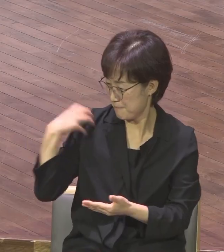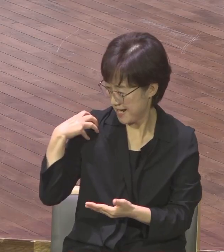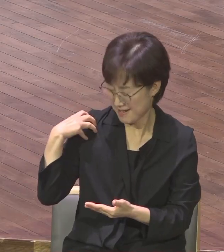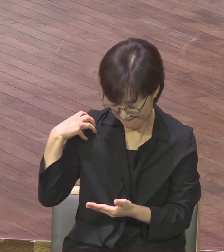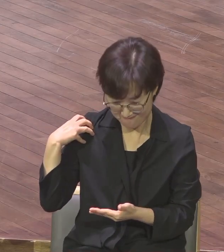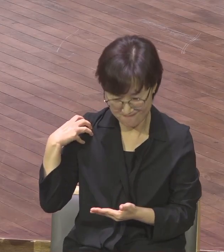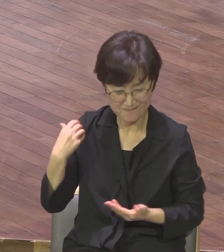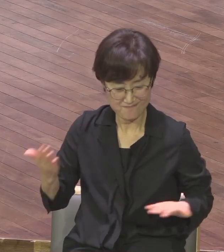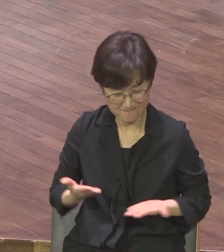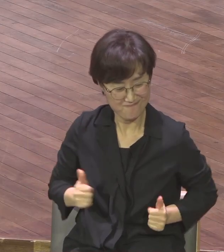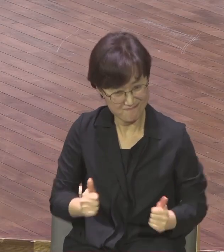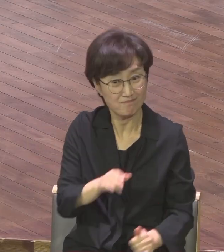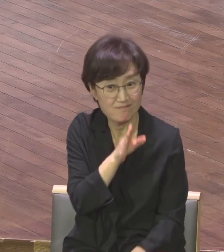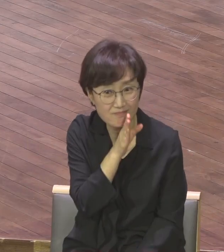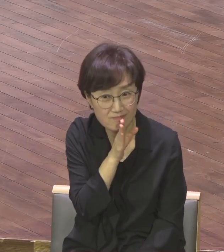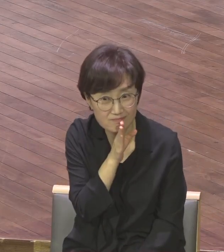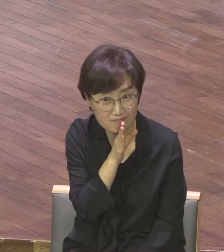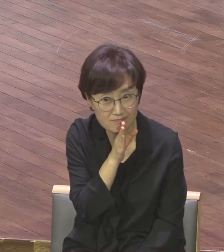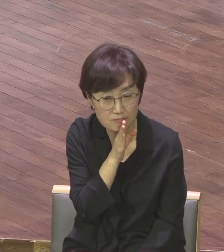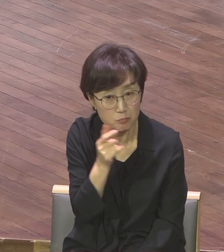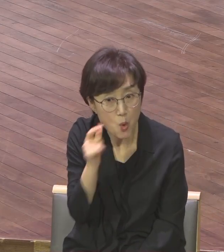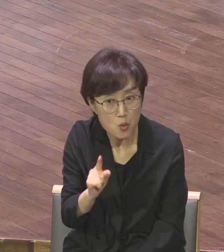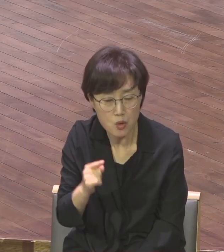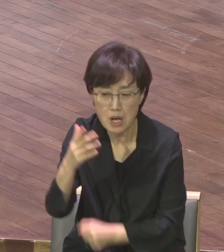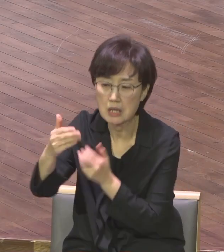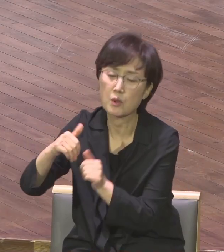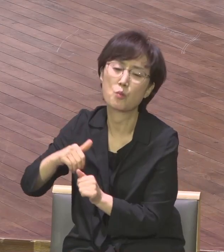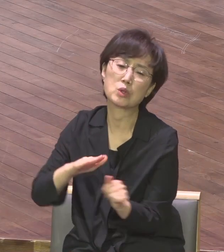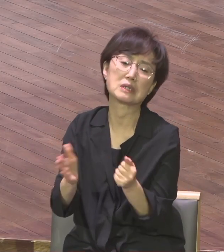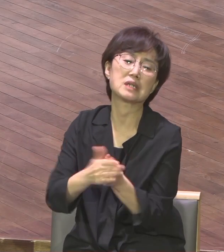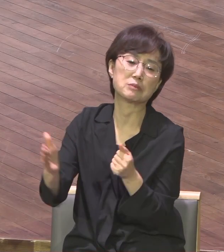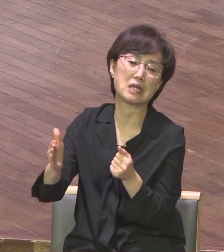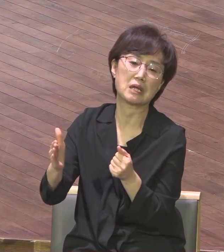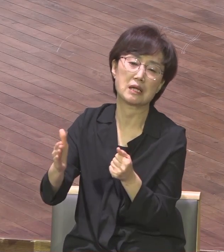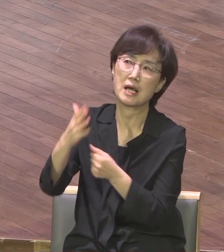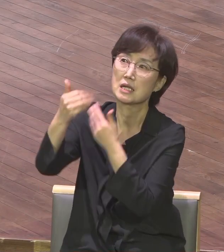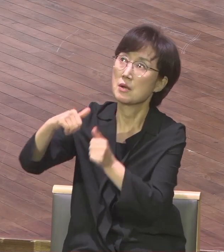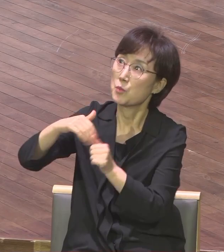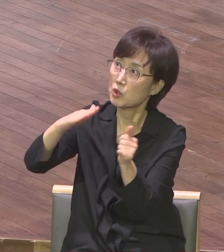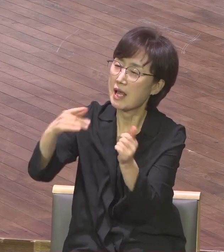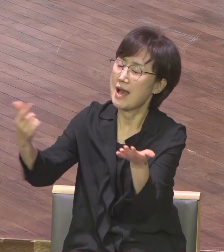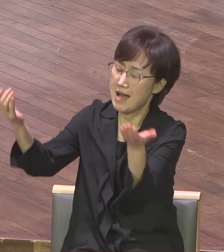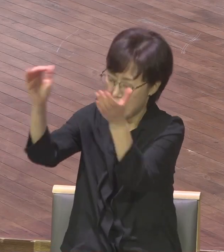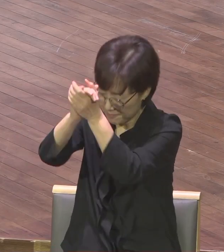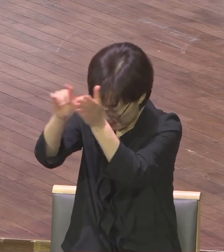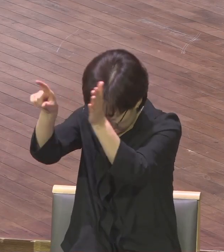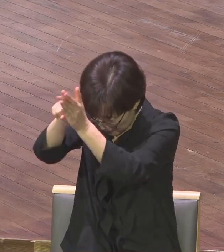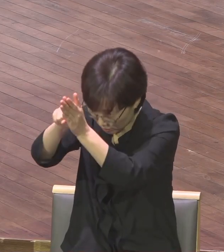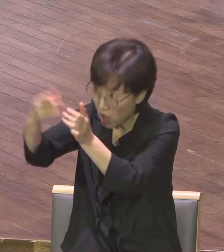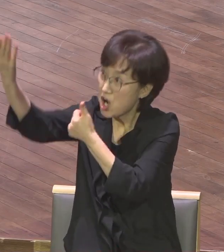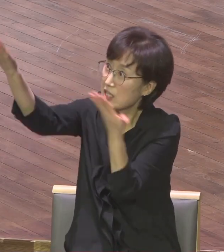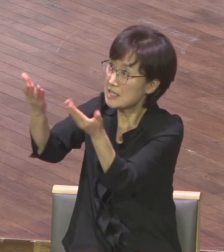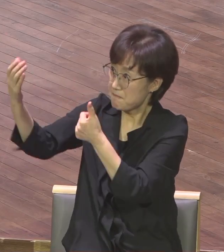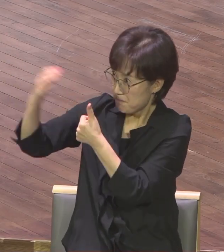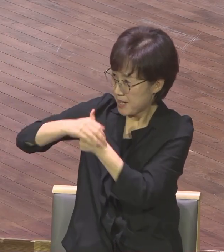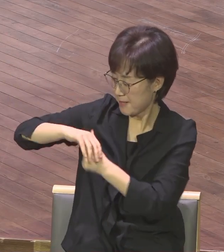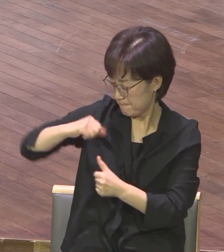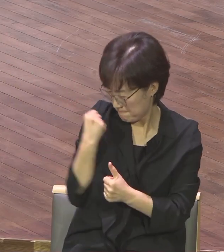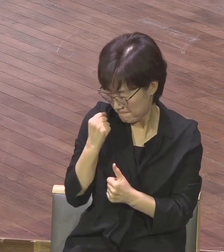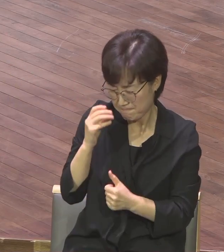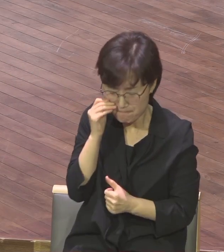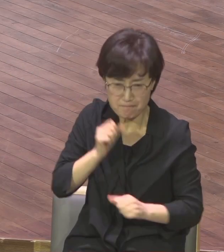있잖아요. 하나님이 보내셨기 때문에 하나님 일을 하고 있잖아요. 아멘.